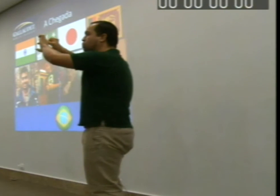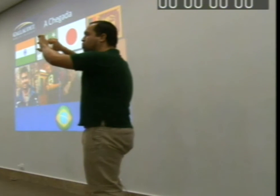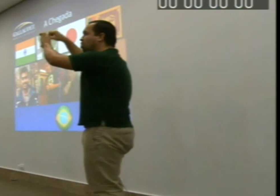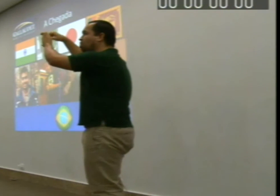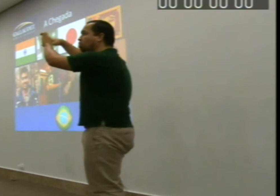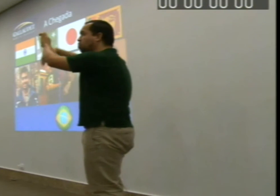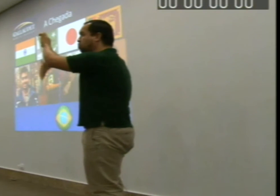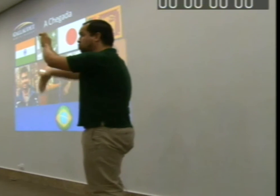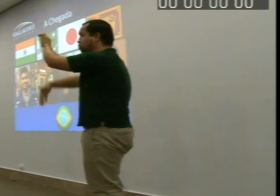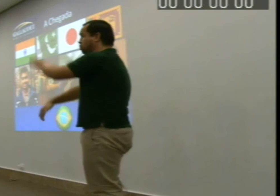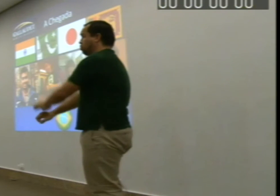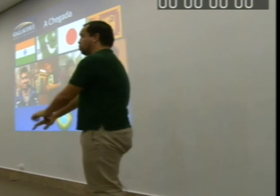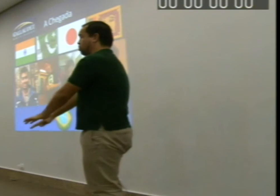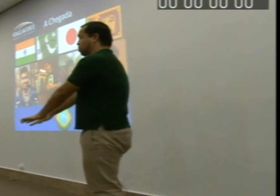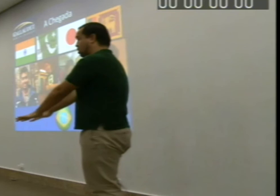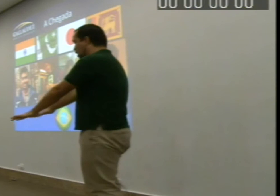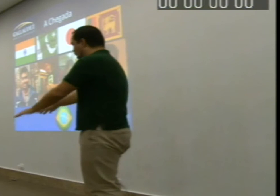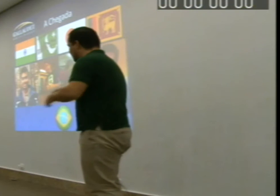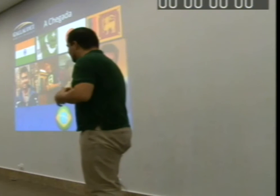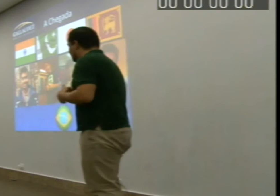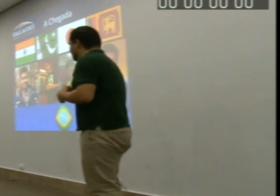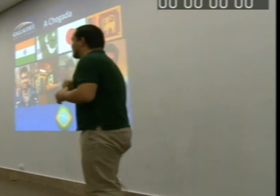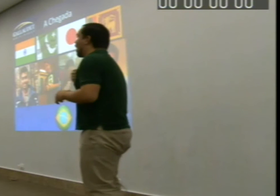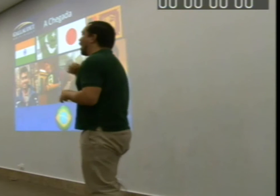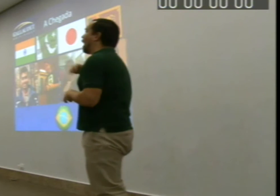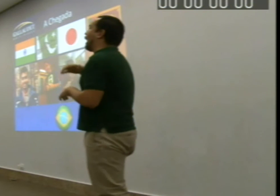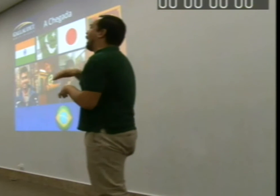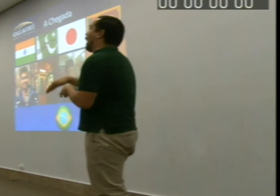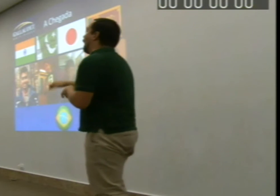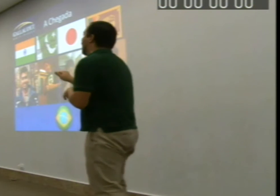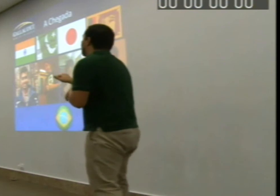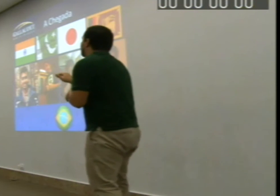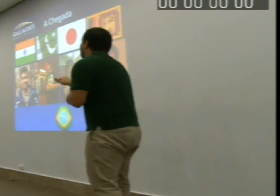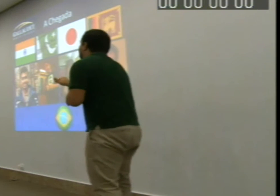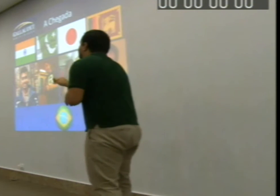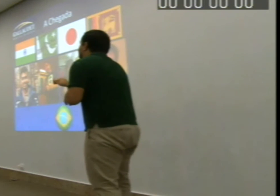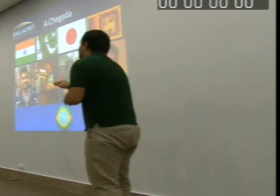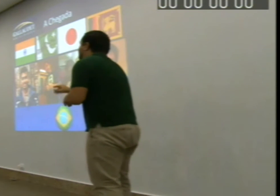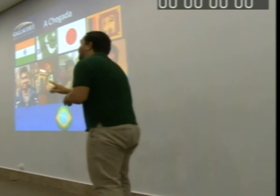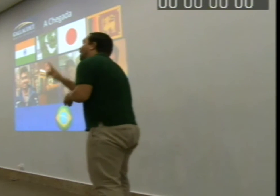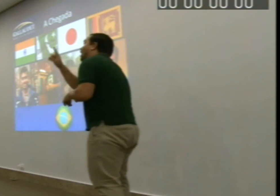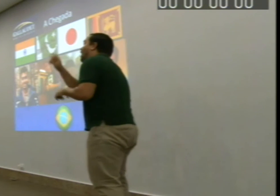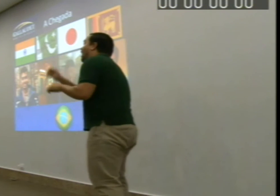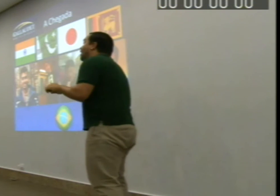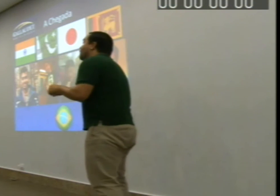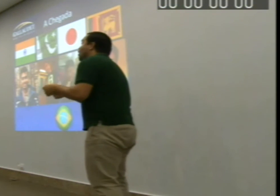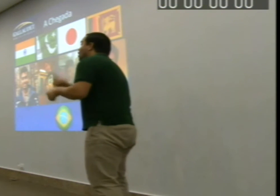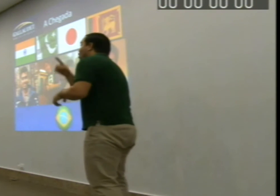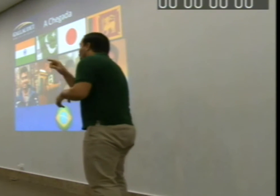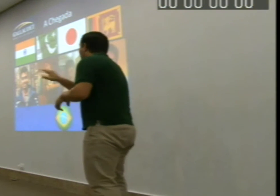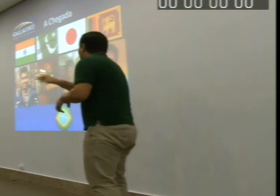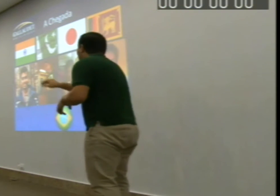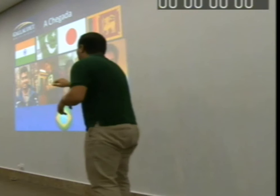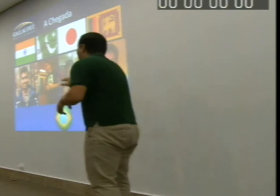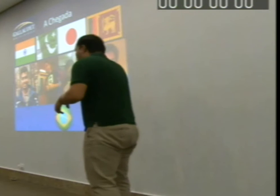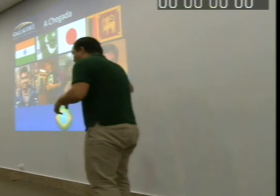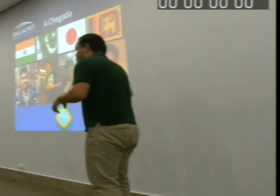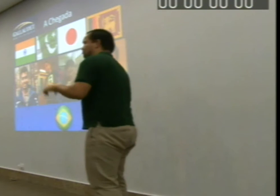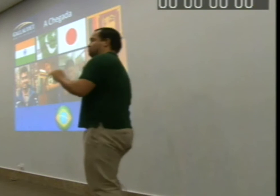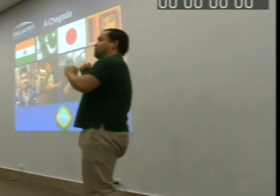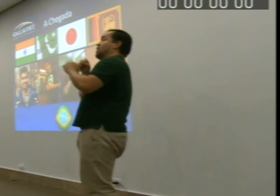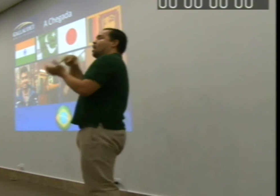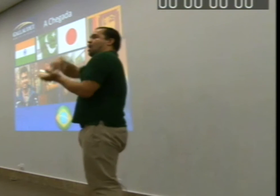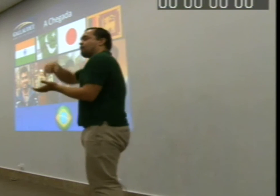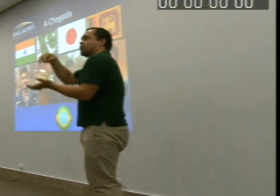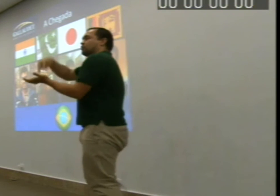de água que ele tinha quebrado então ele ficou tudo bagado aí eu fui lá acordei e falei ó quebrou o cano